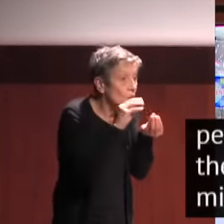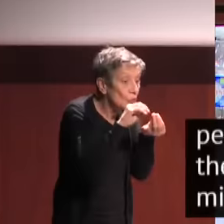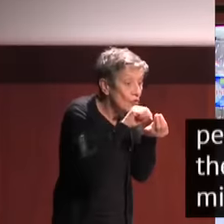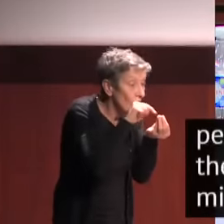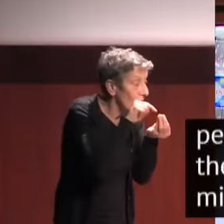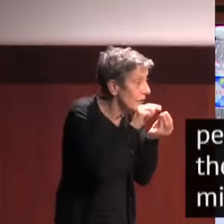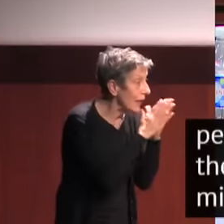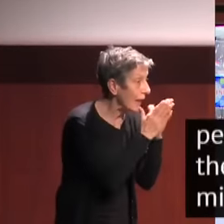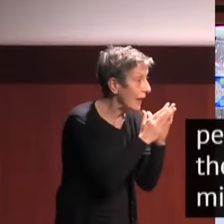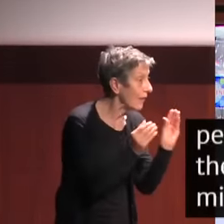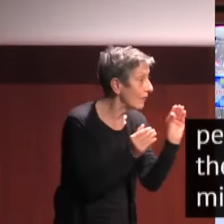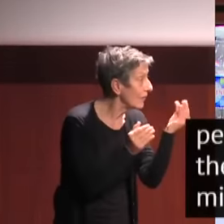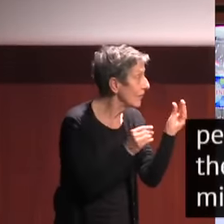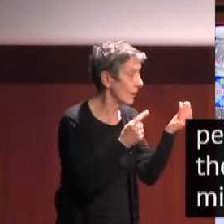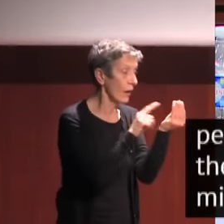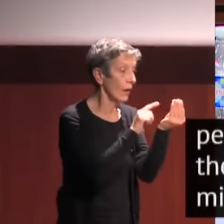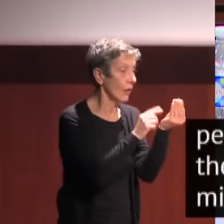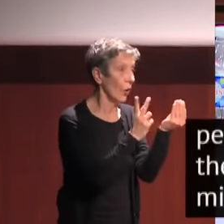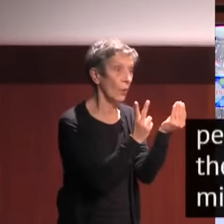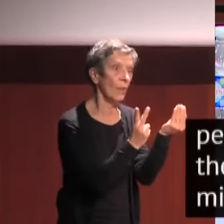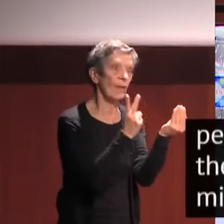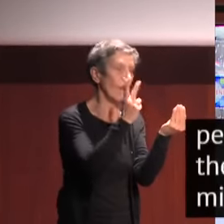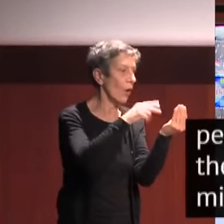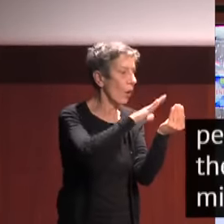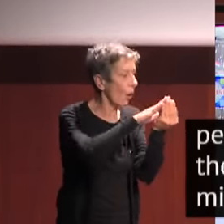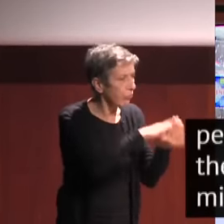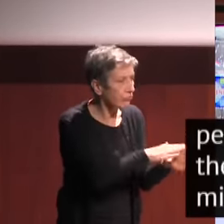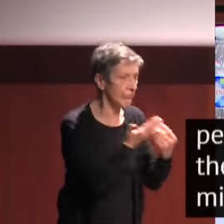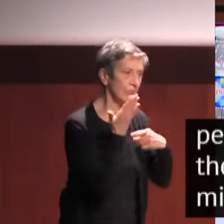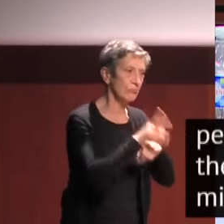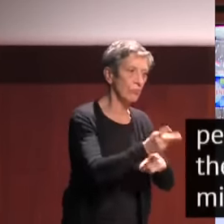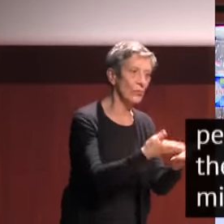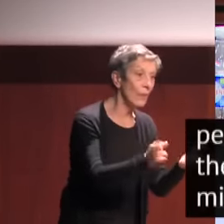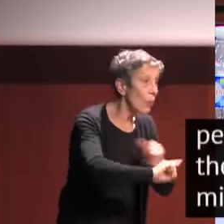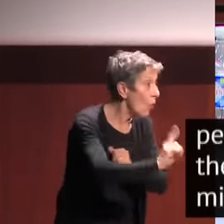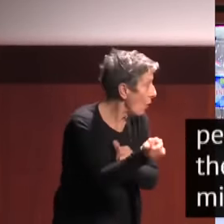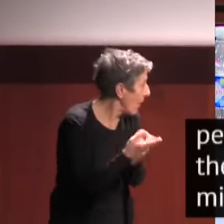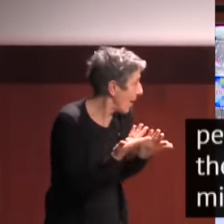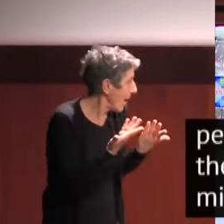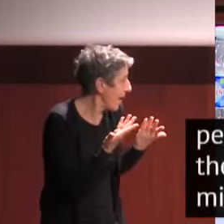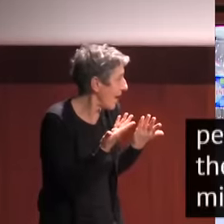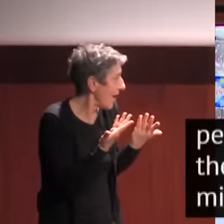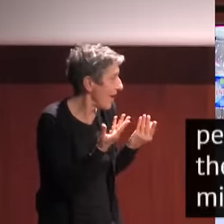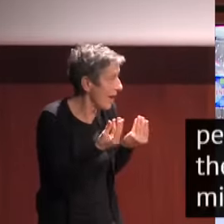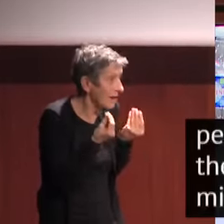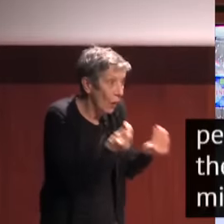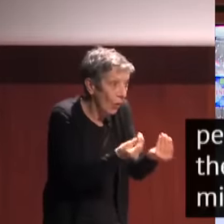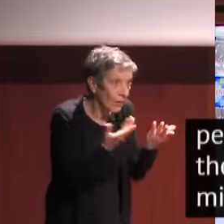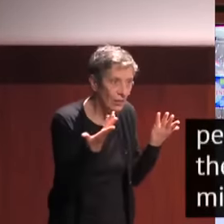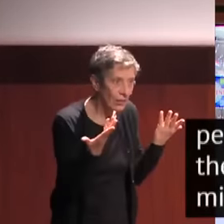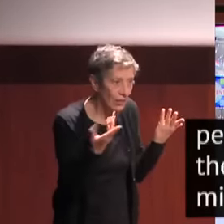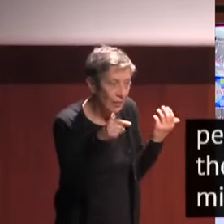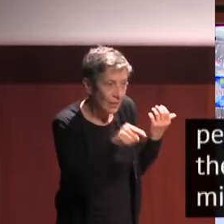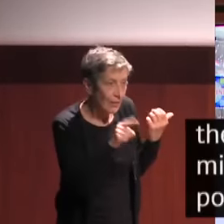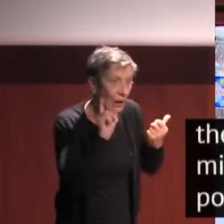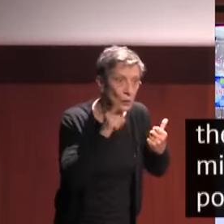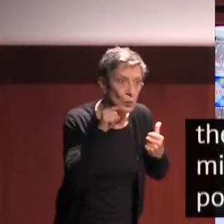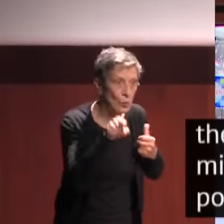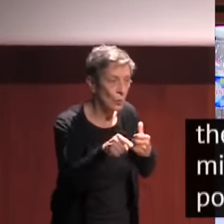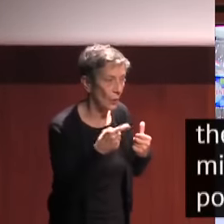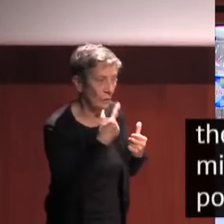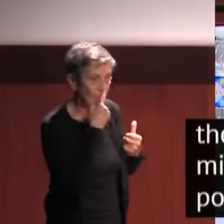de l'objet livre, pas forcément le désacraliser, mais le rendre plus facile d'accès pour des personnes sourdes qui peuvent éprouver des